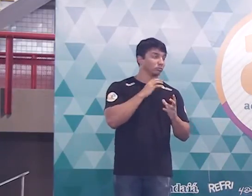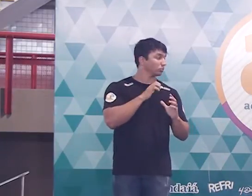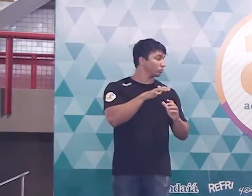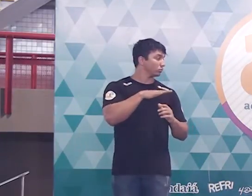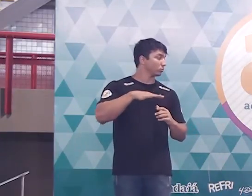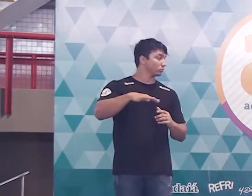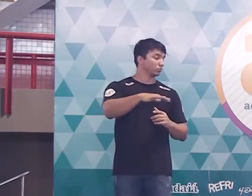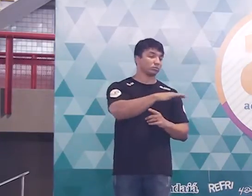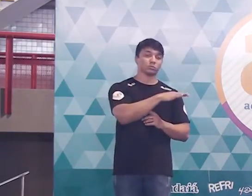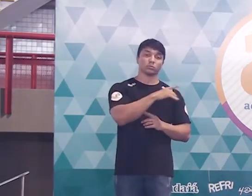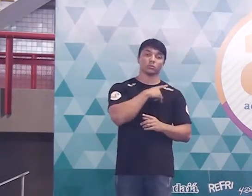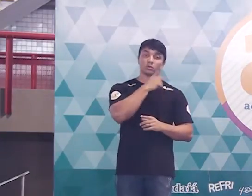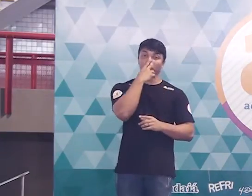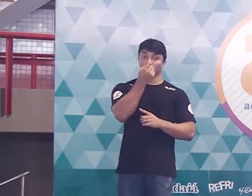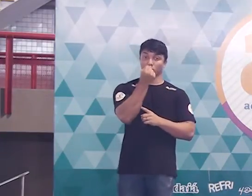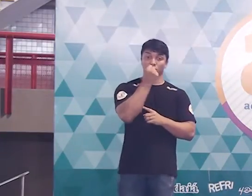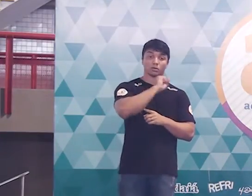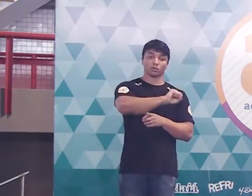Qual é uma defesa